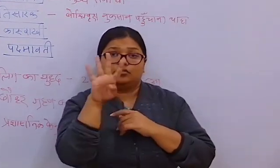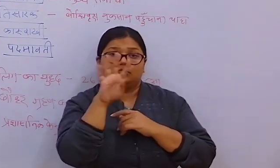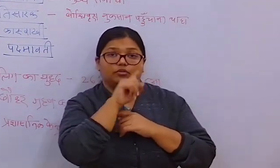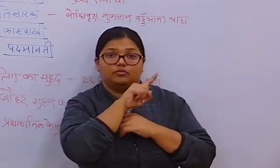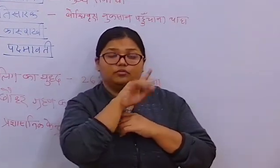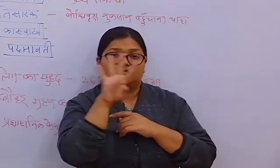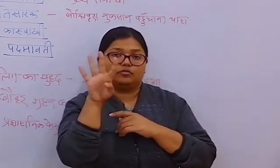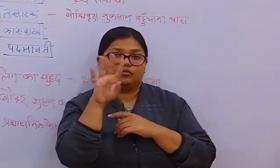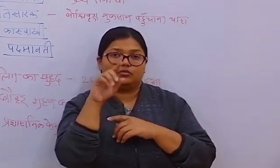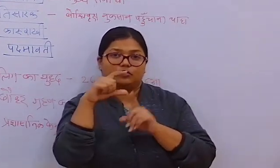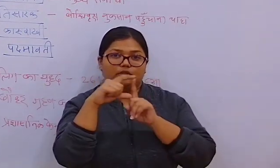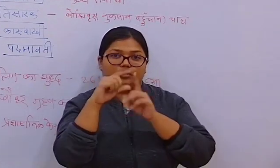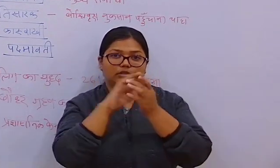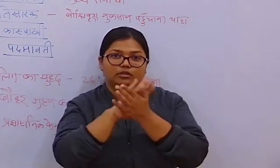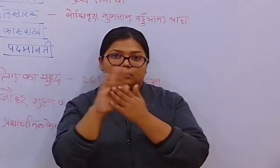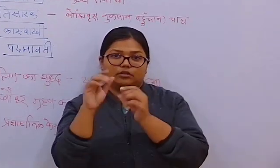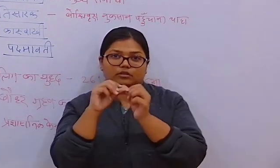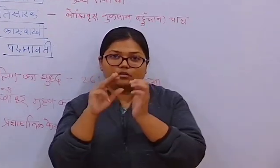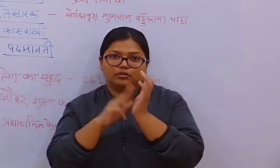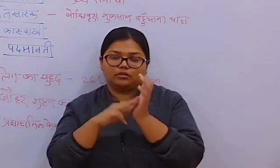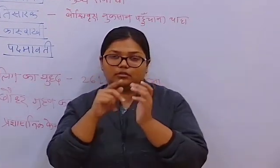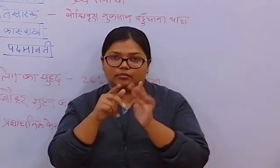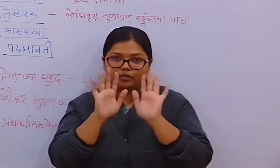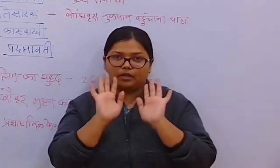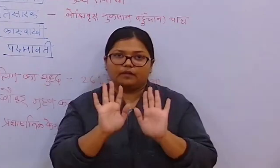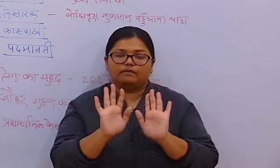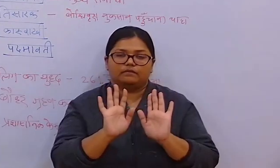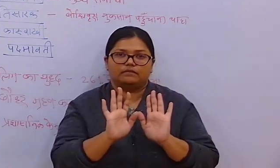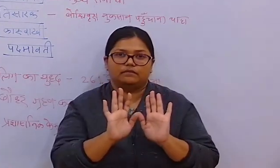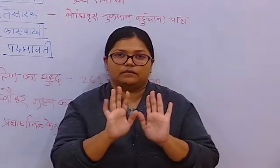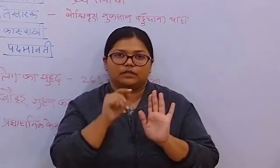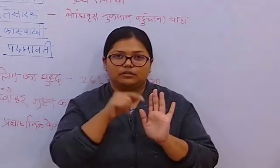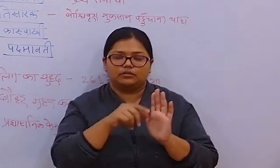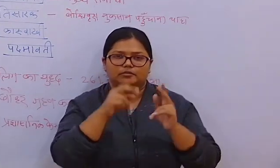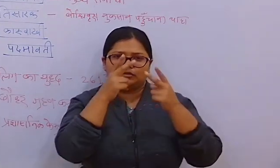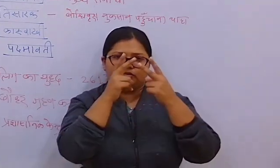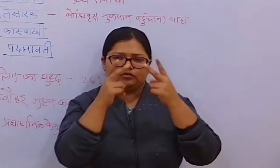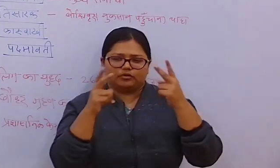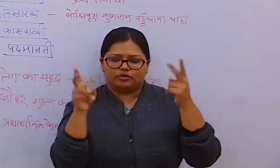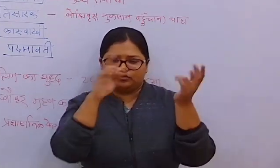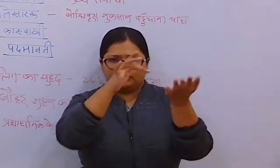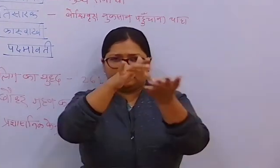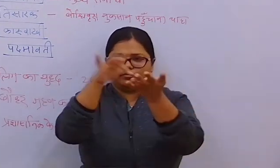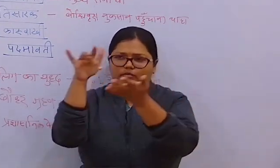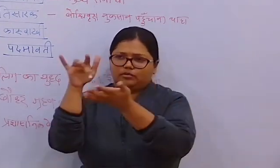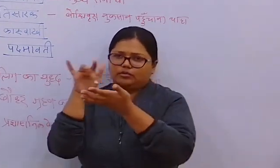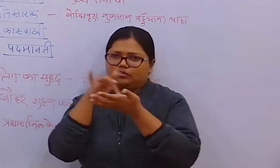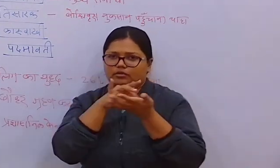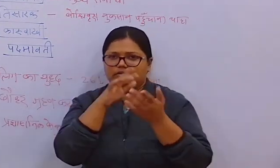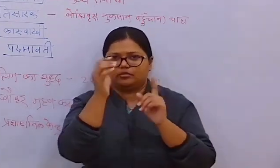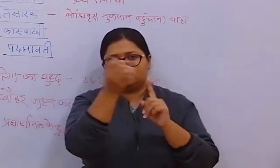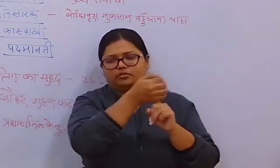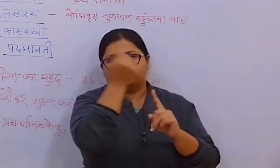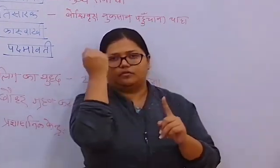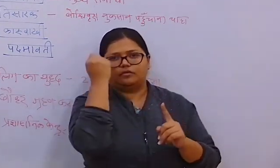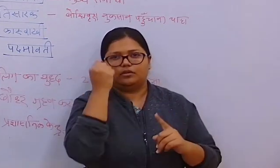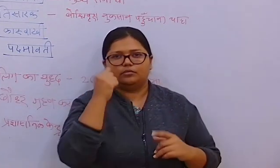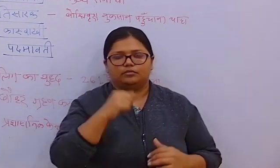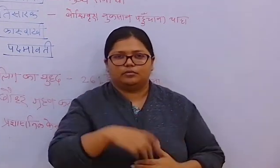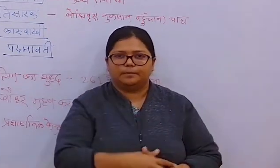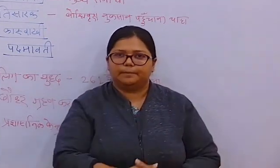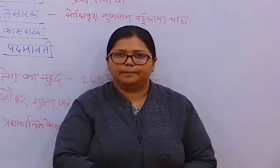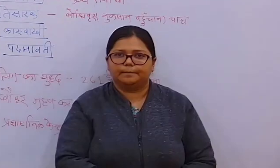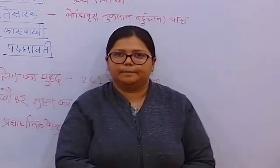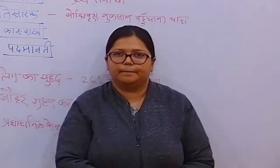जो 8 अलग अलग स्थानों से मिले हैं। तो आपको धम्म और उसमें कौन सी बात कही गई है ये आपको याद रखना